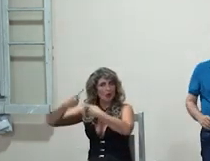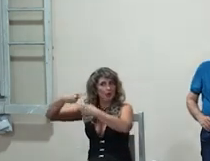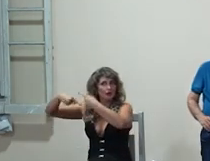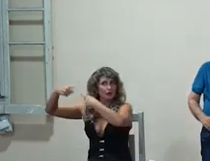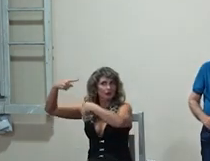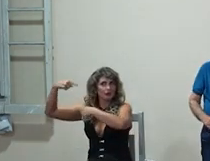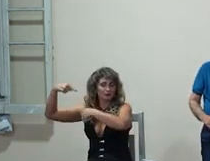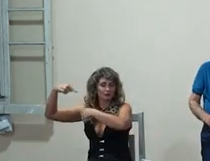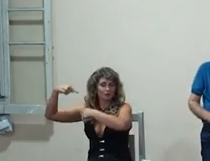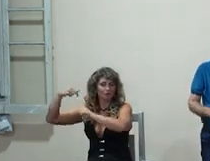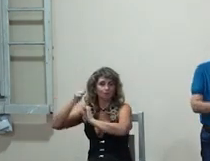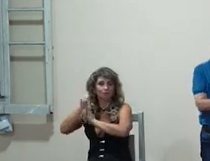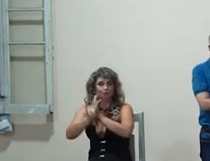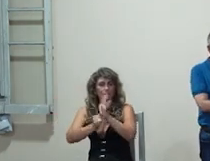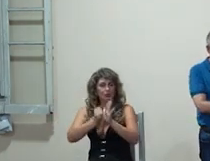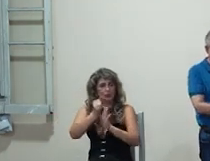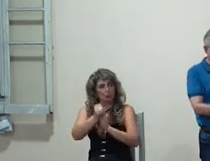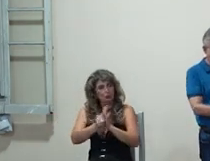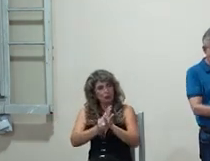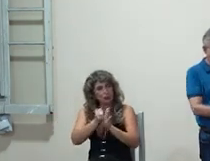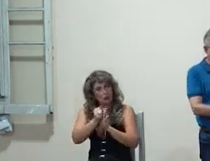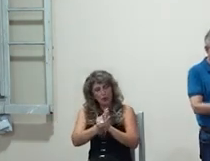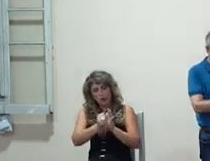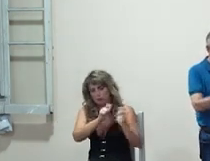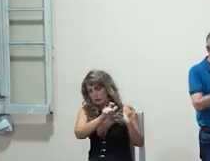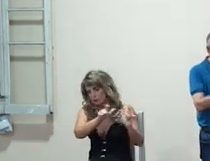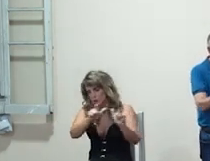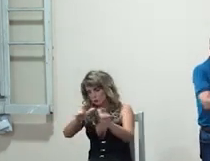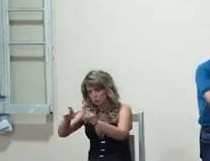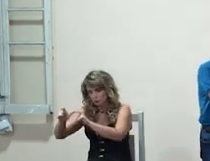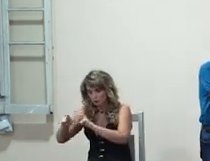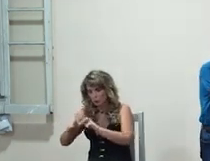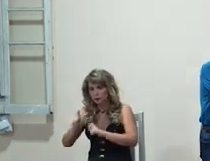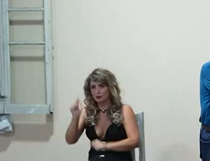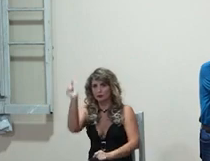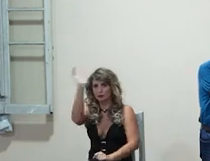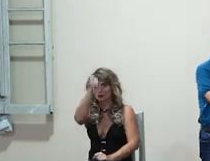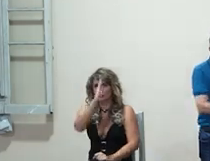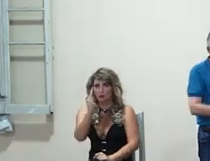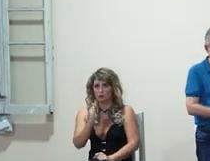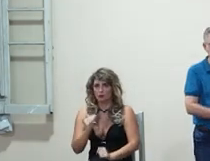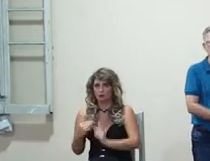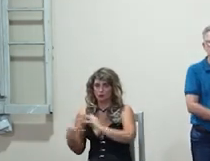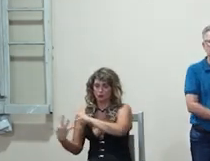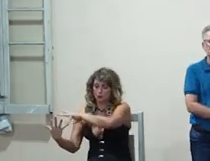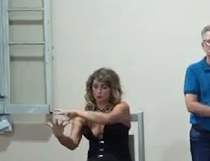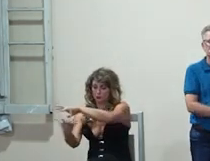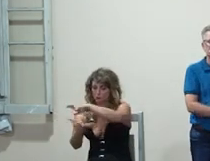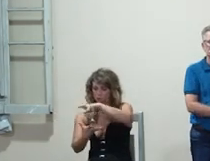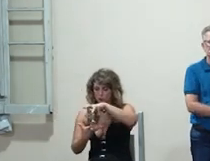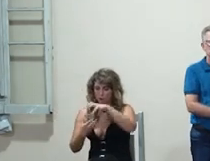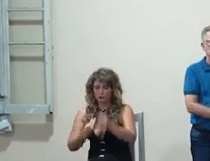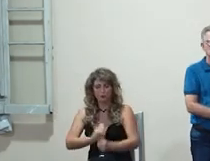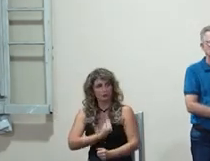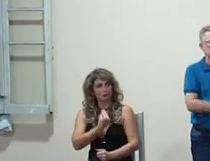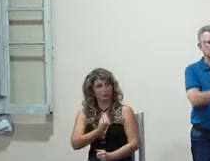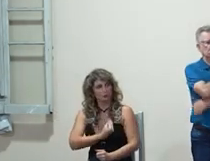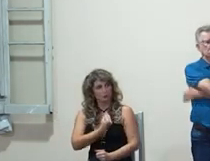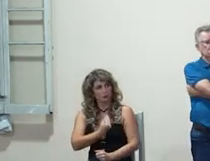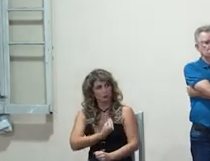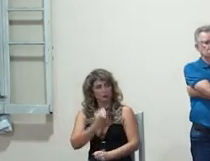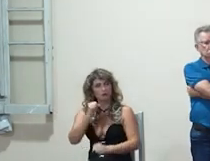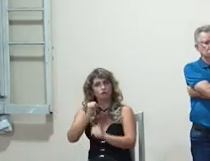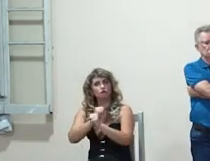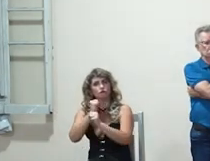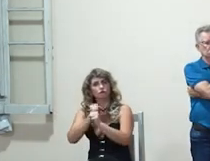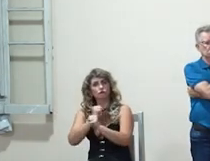antepassados parnanguaras e dos lugares do Brasil e do mundo que tiveram aqui, conseguiram construir esse